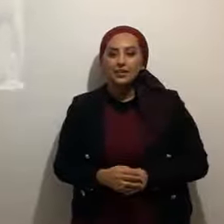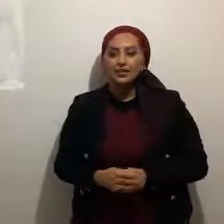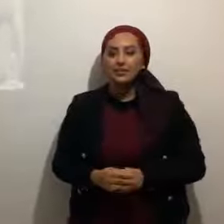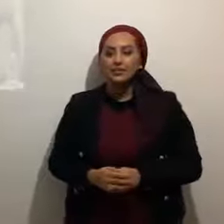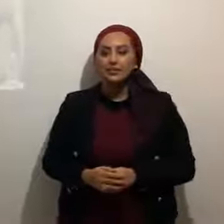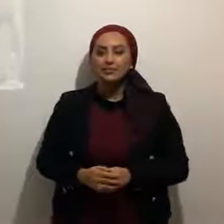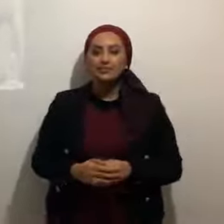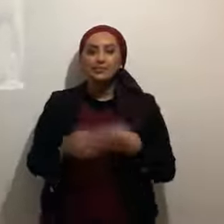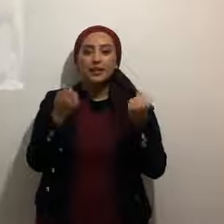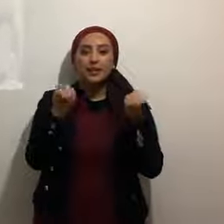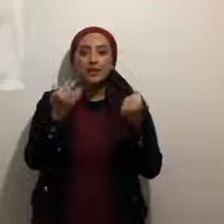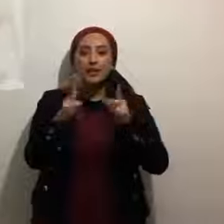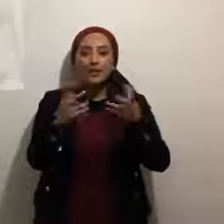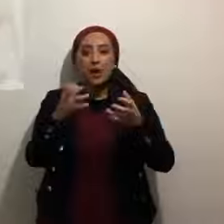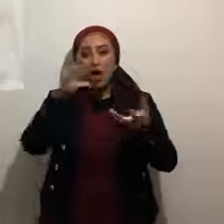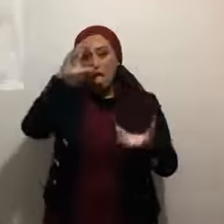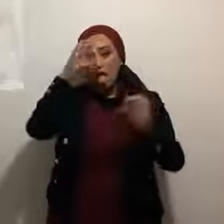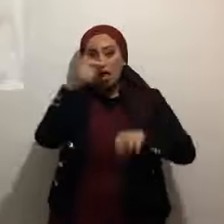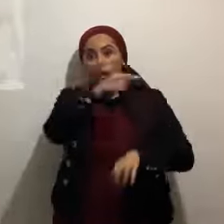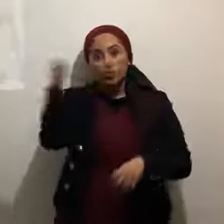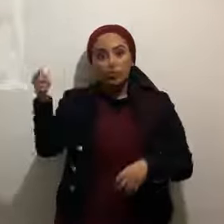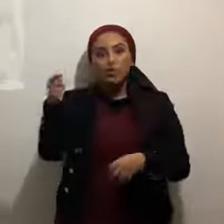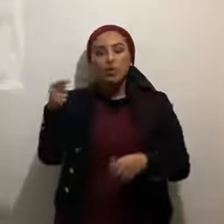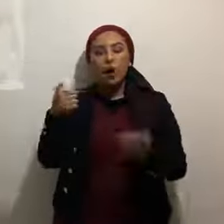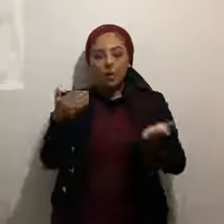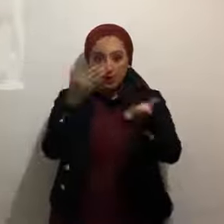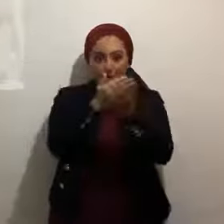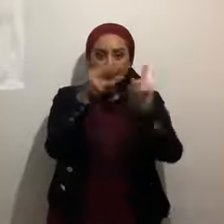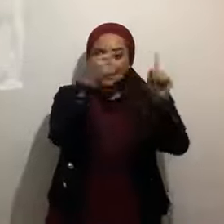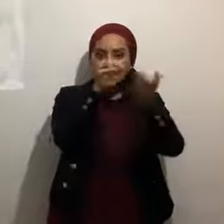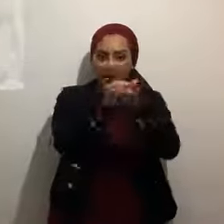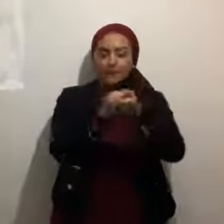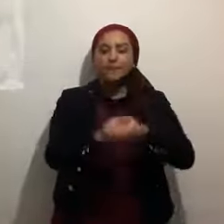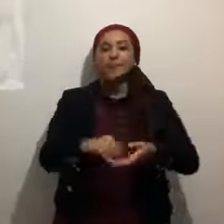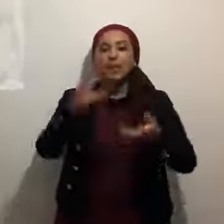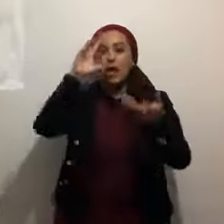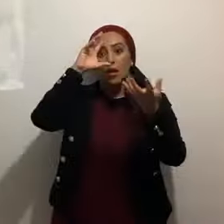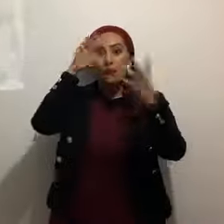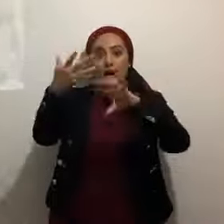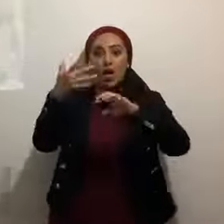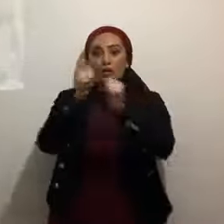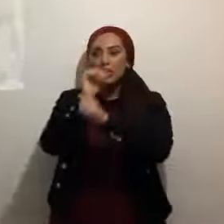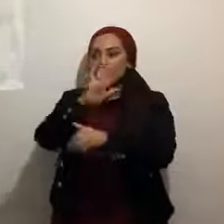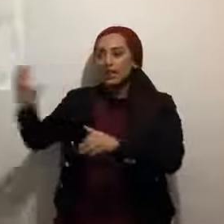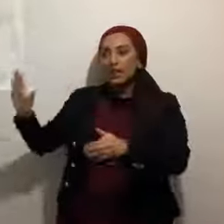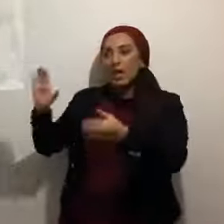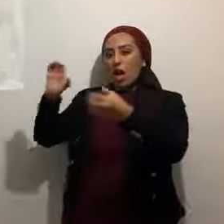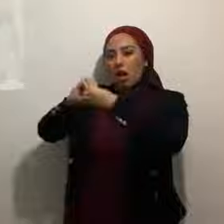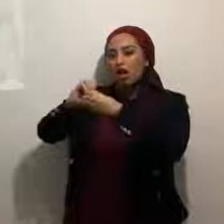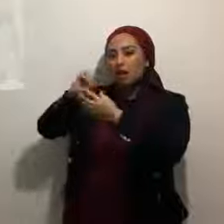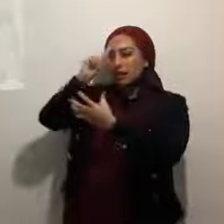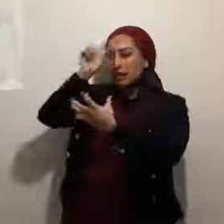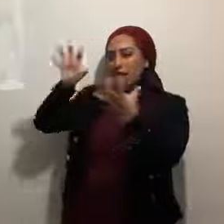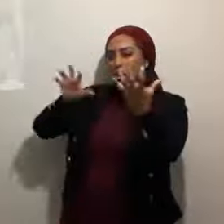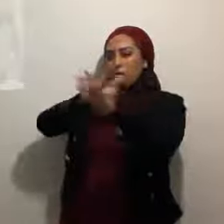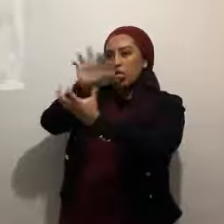querido confundir, y a eso quiero llegar, con su distorsión de la única verdad. La única verdad,